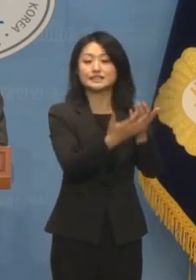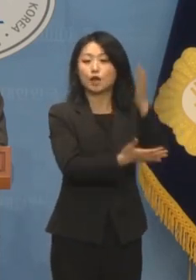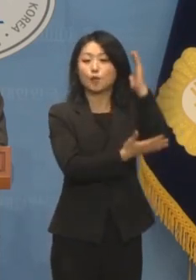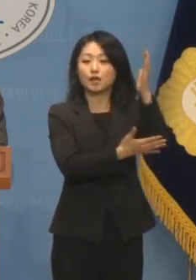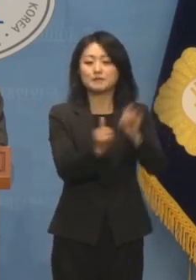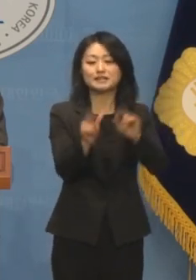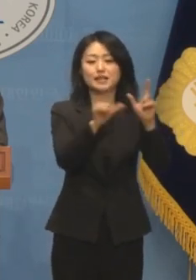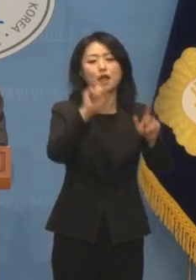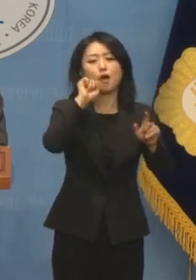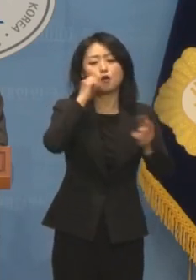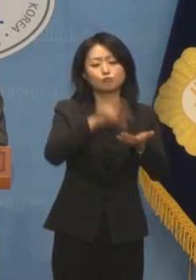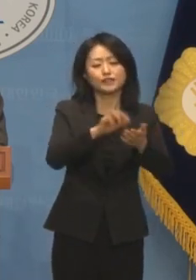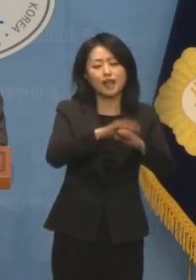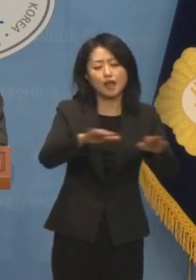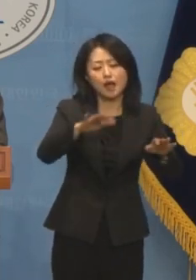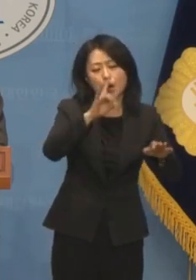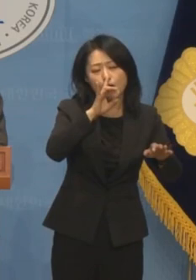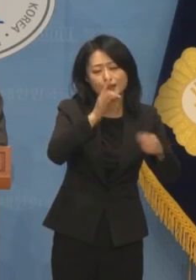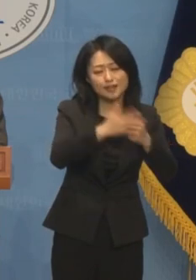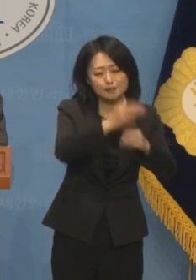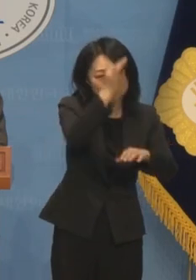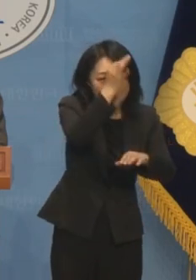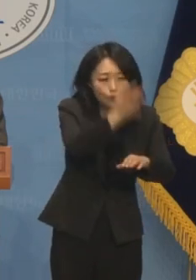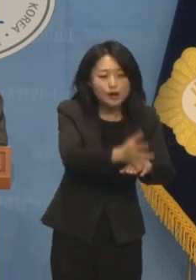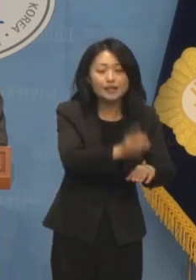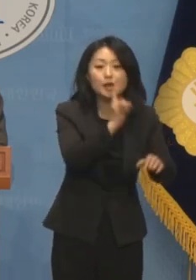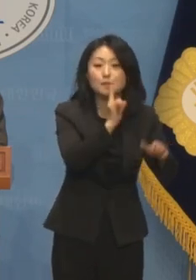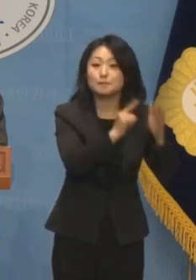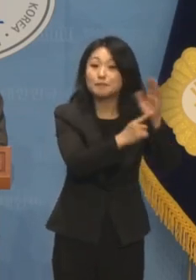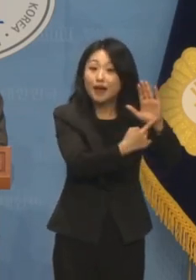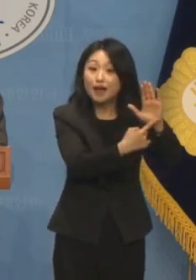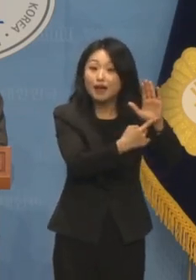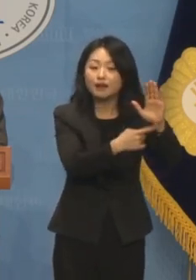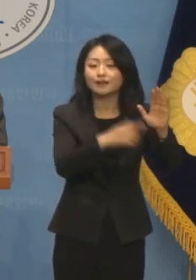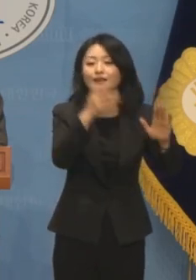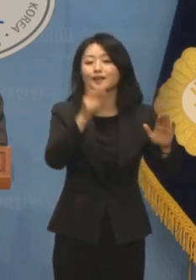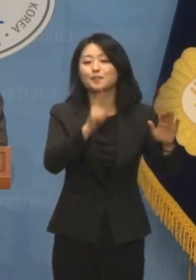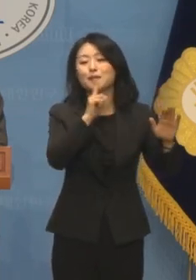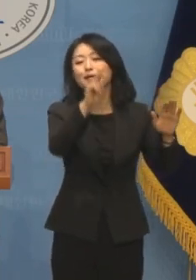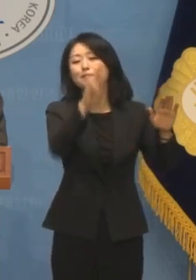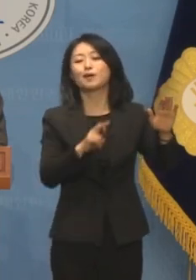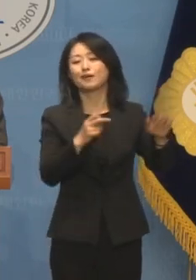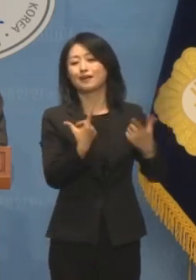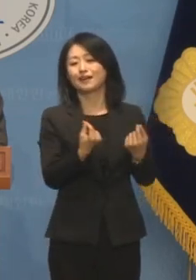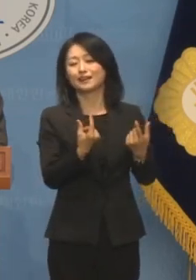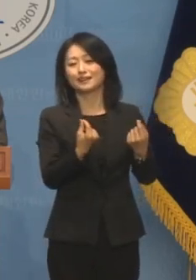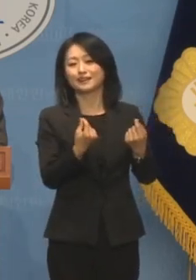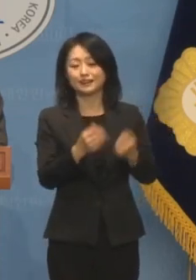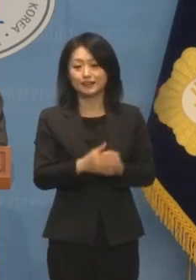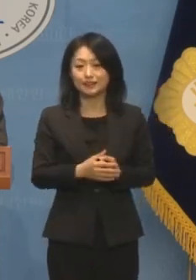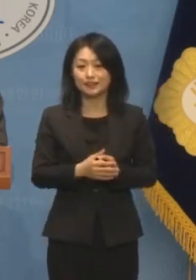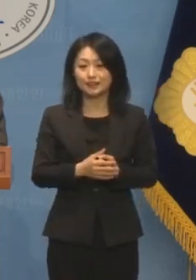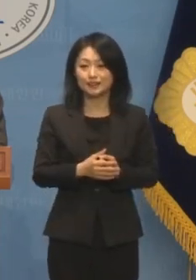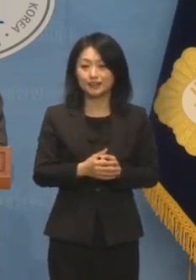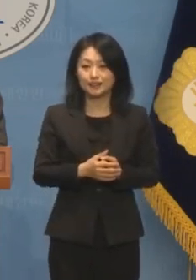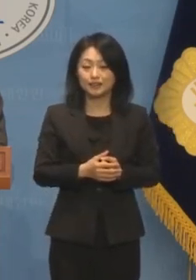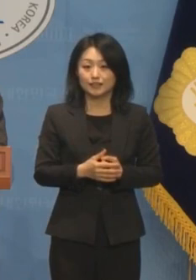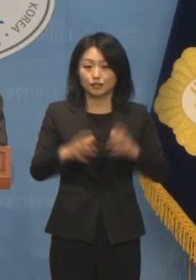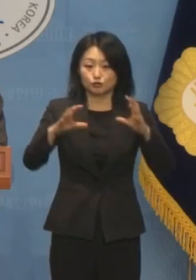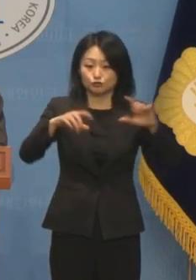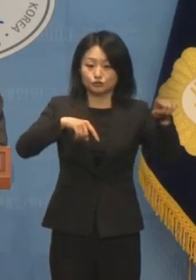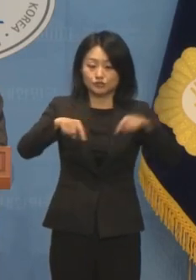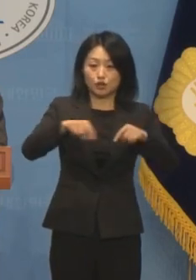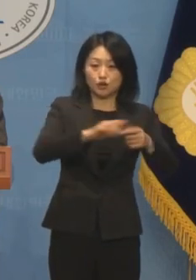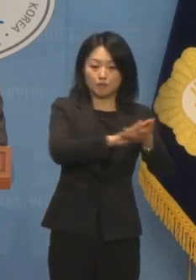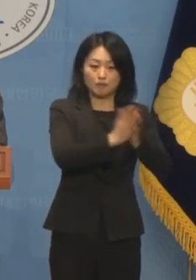어려움이 풀리지 않아 송구하다고 말했지만 역시나 말뿐이었습니다. 반노동 국정기조에 단 한치의